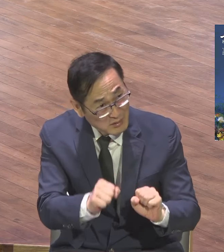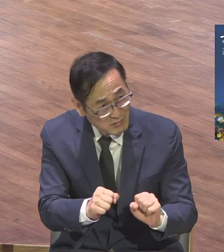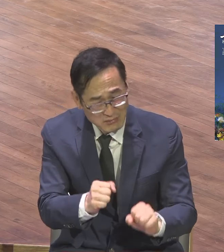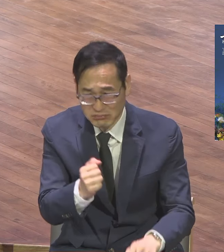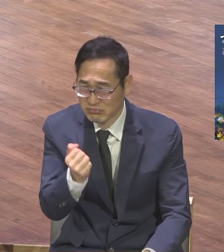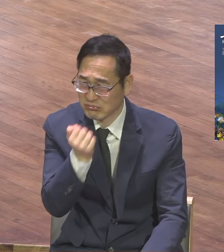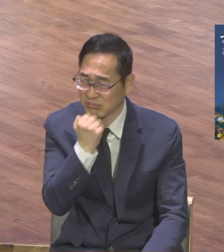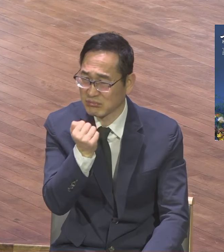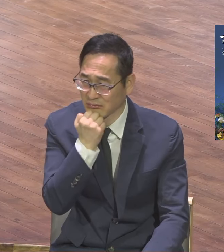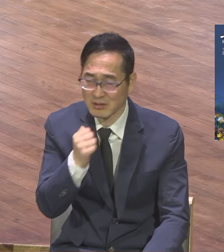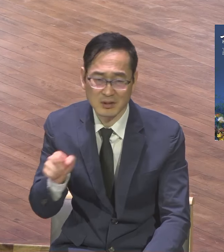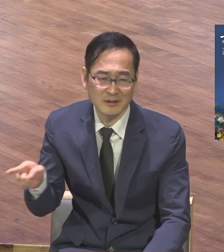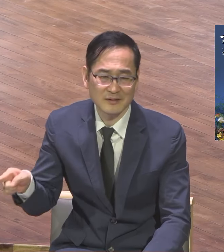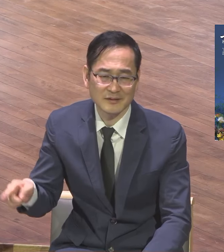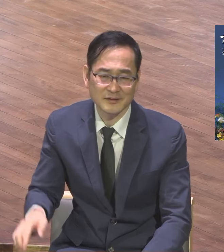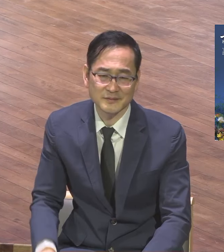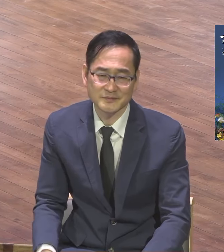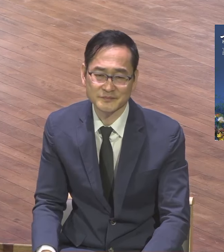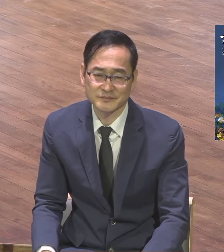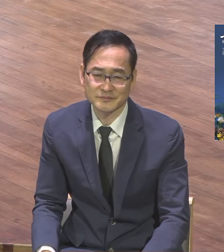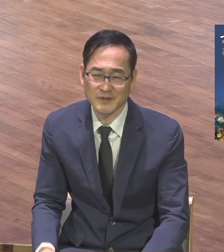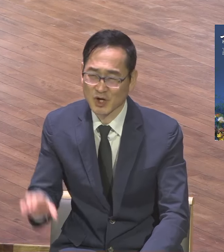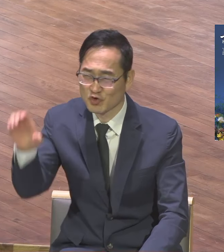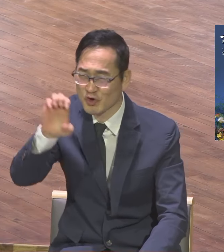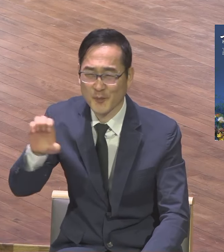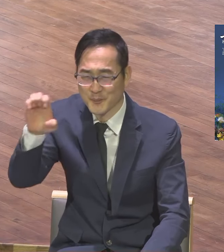선진국이 그렇습니다. 없은 지